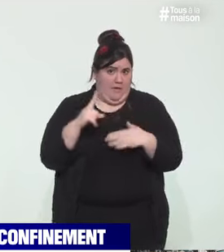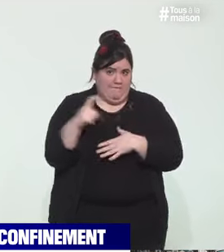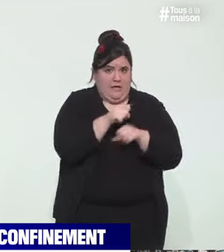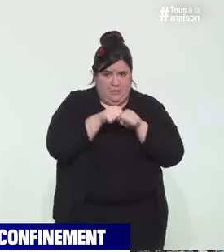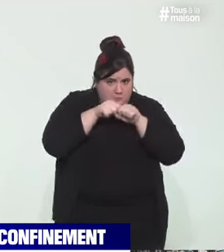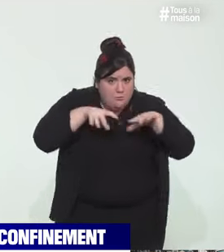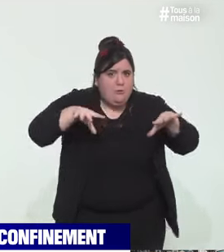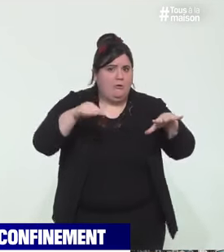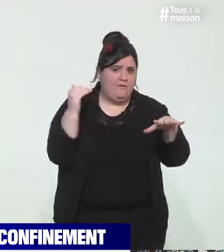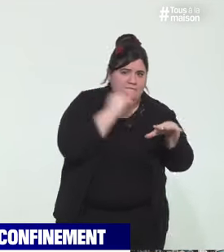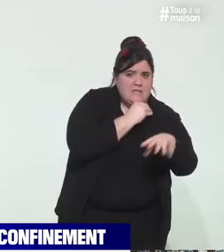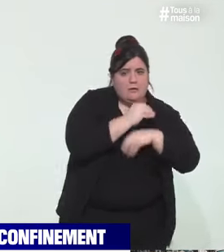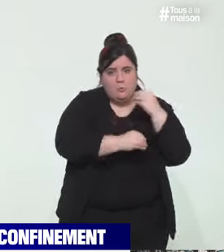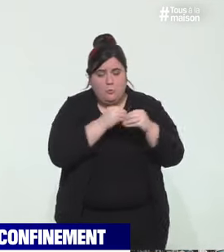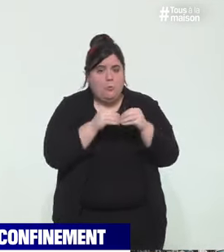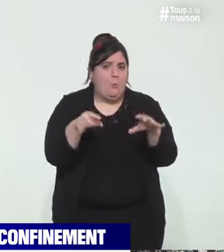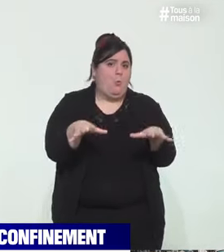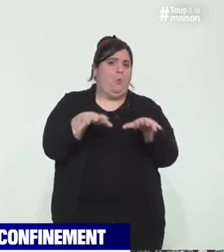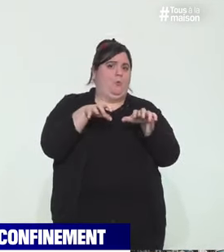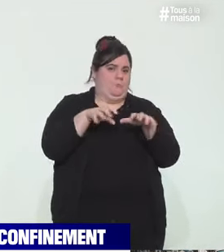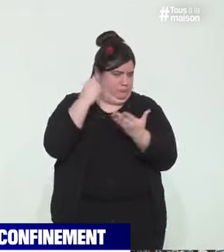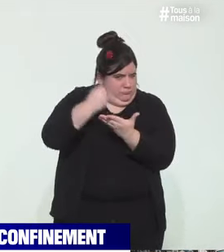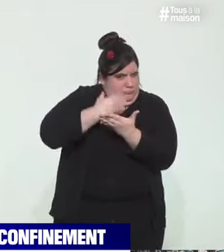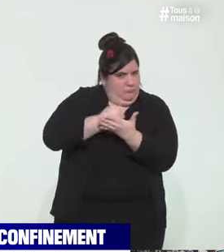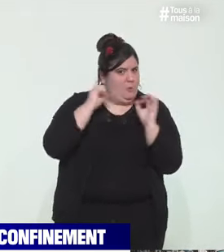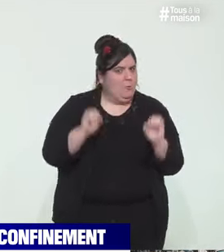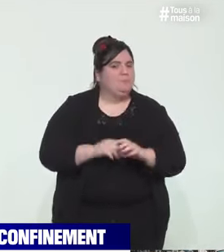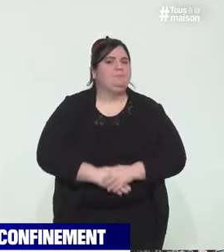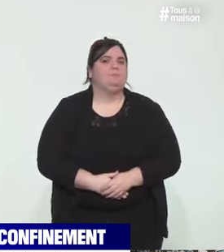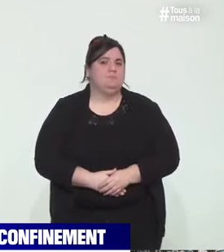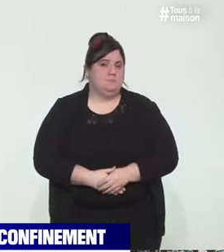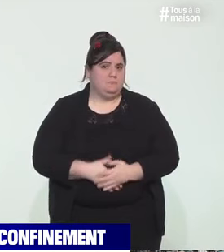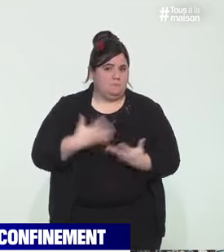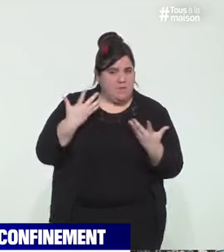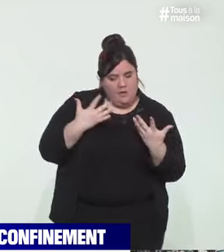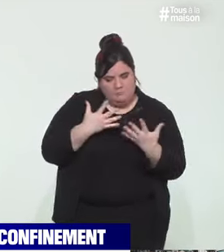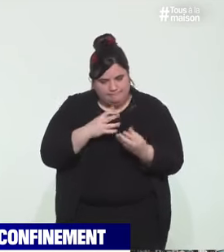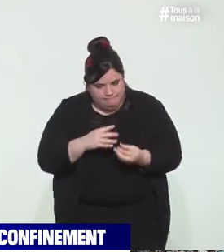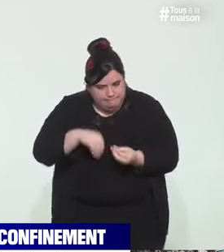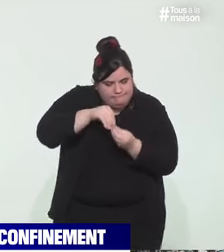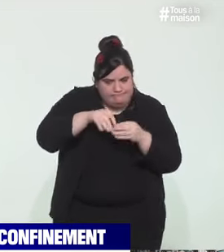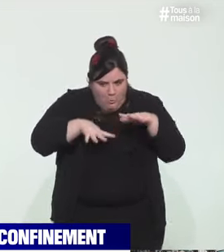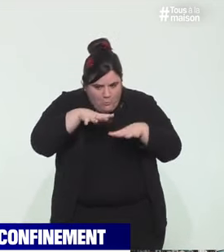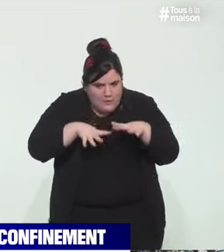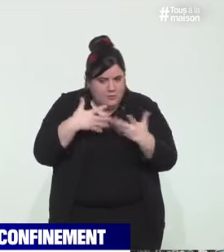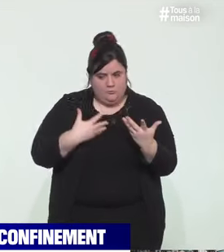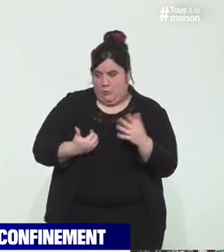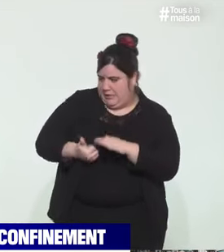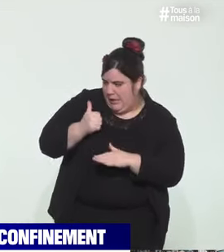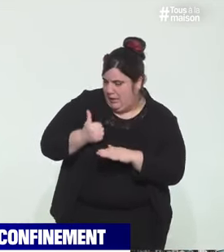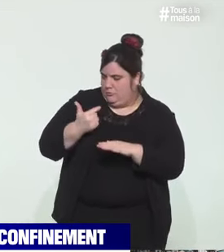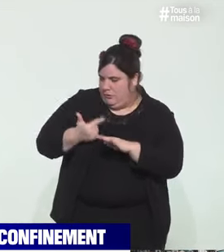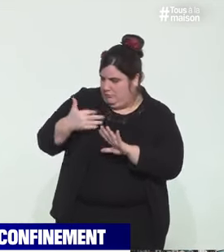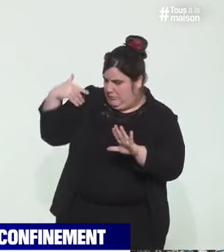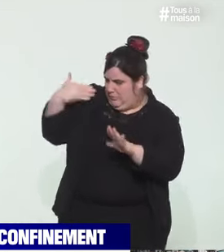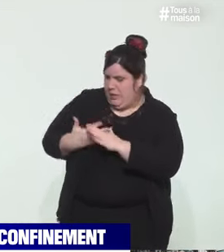situation épidémique dans un territoire. Il nous permet donc d'utiliser par ailleurs des moyennes sur les 7 derniers jours. Et c'est ainsi